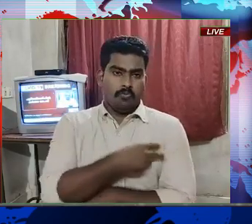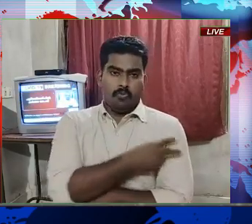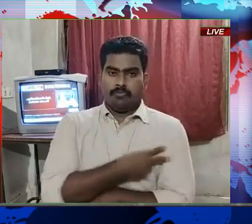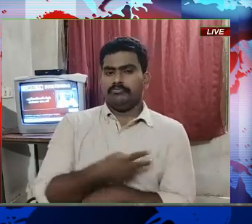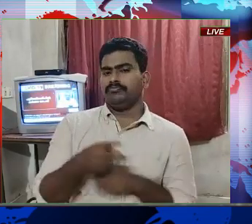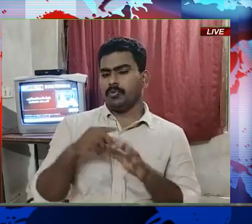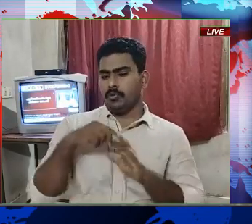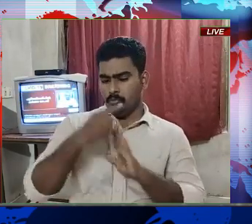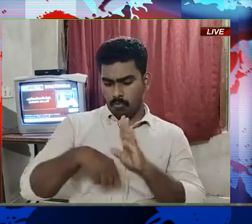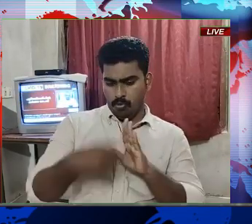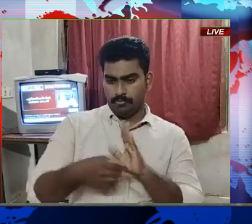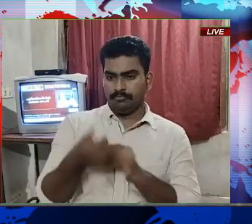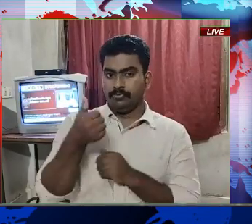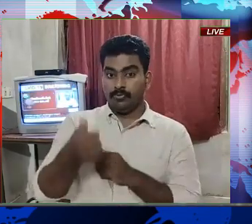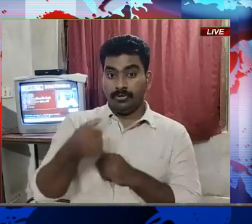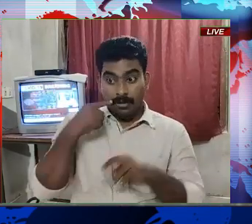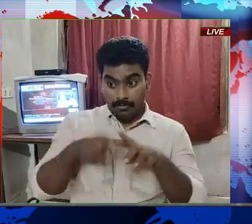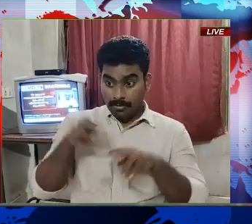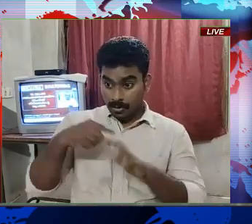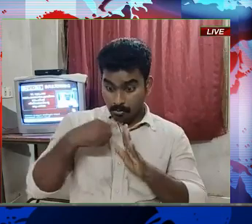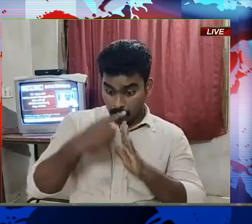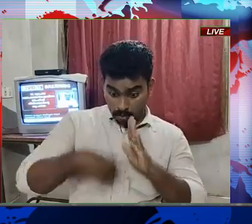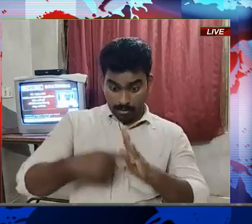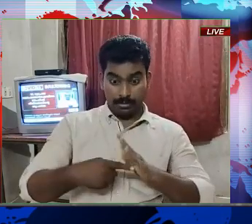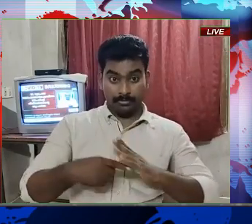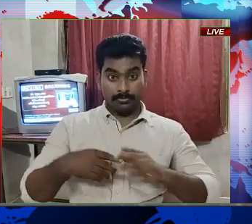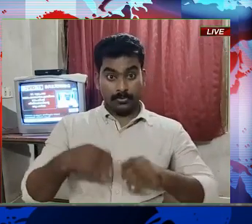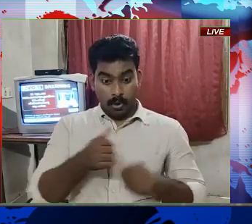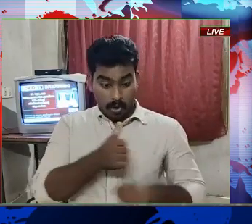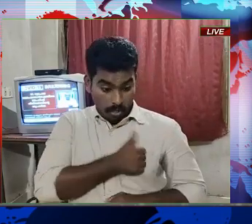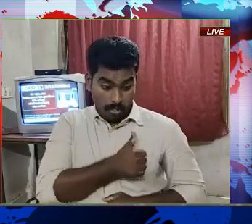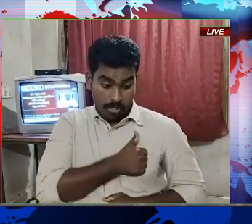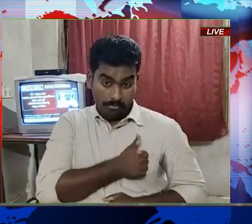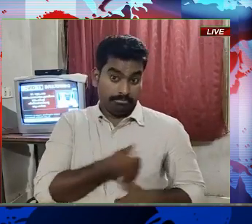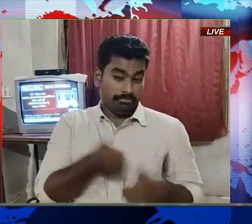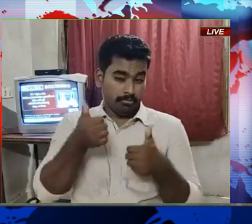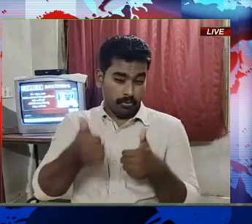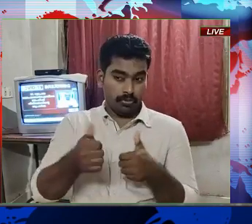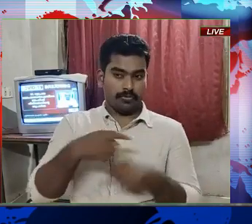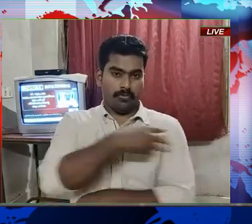കേന്ദ്ര ഗവൺമെൻറ് ശ്രദ്ധയിൽപ്പെടുത്തും.